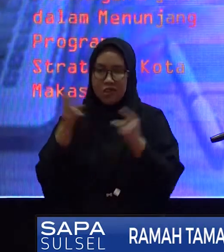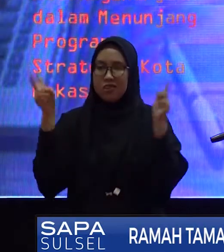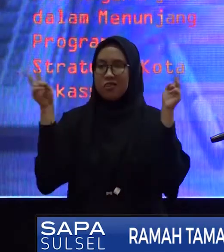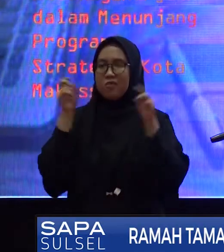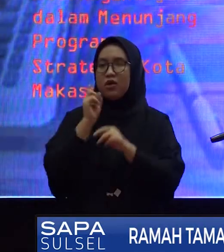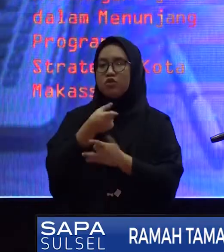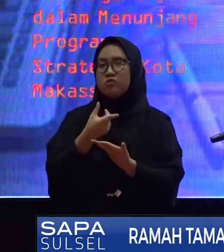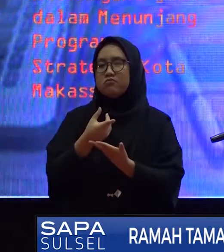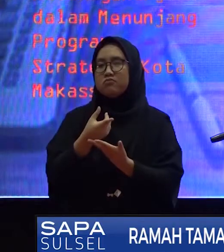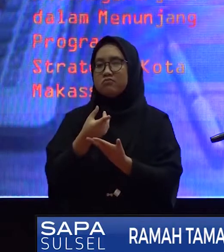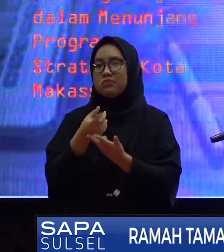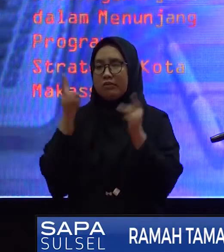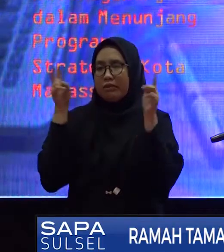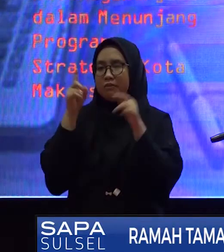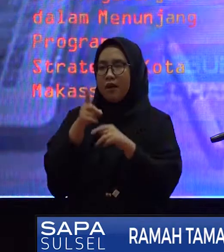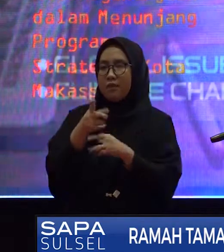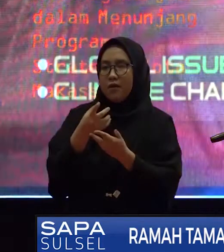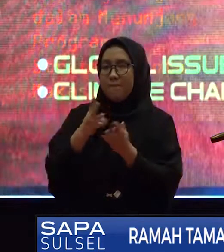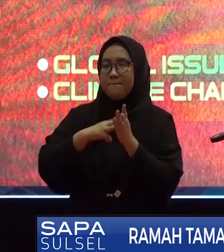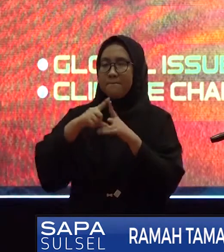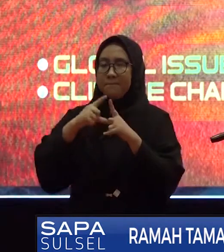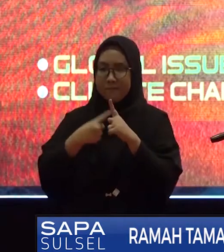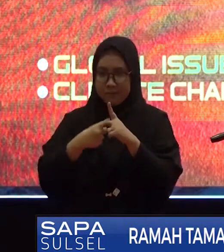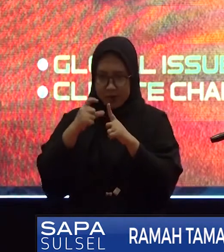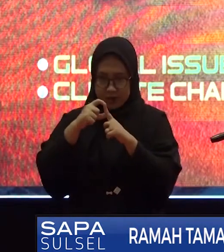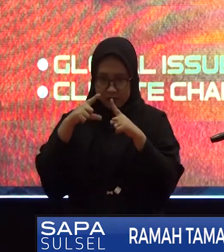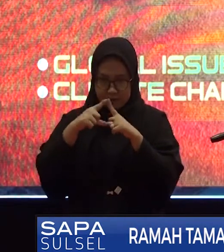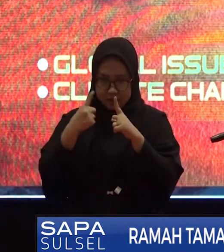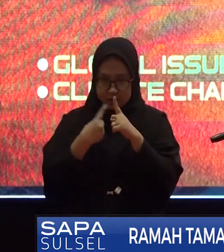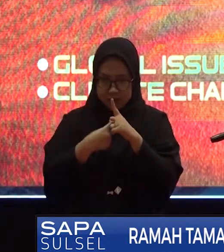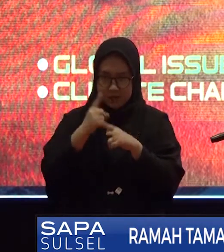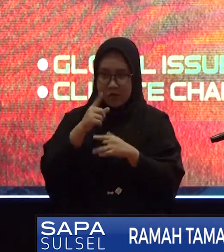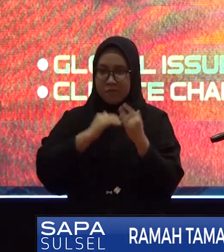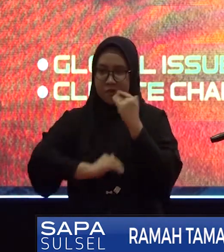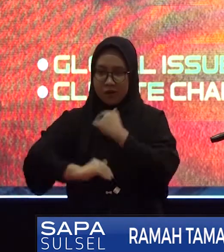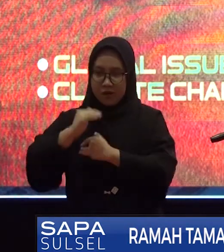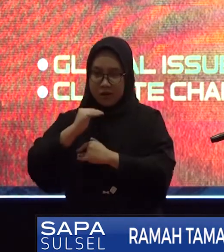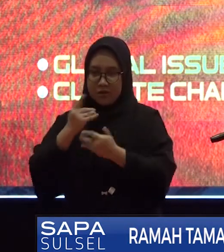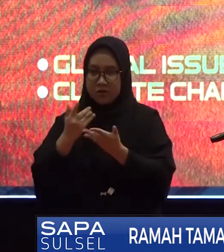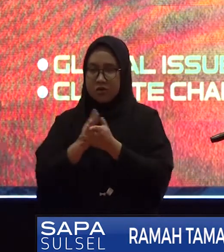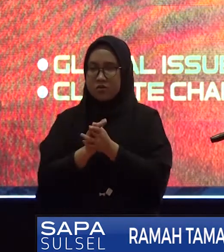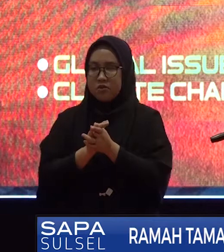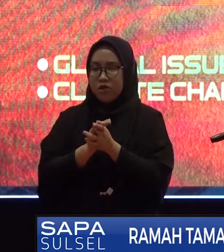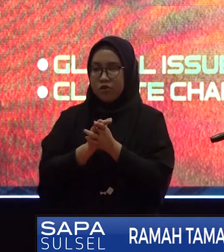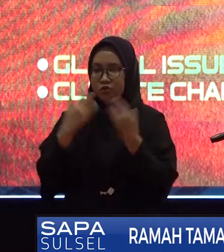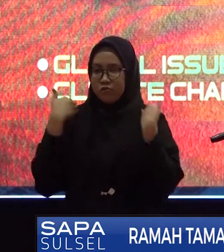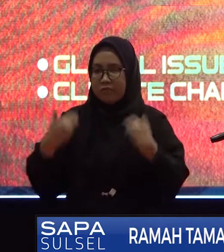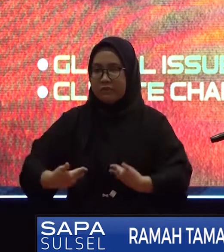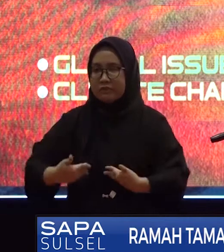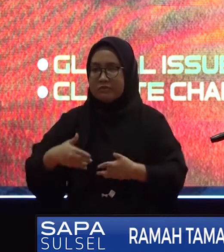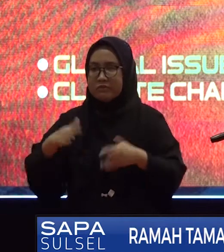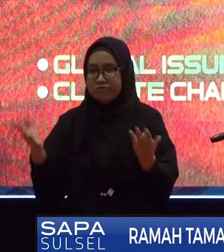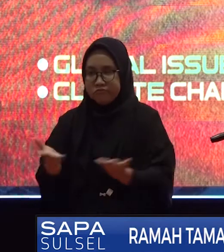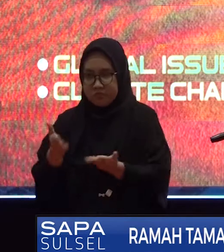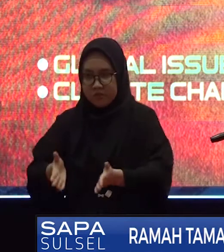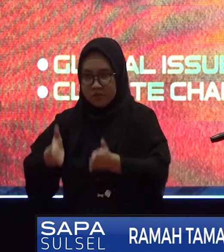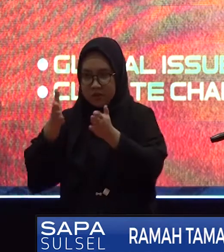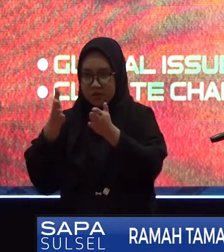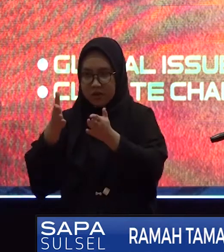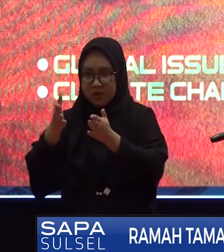tersebut dengan mengangkap tema Mayday tahun ini yakni meningkatkan hubungan industrial dan meningkatkan